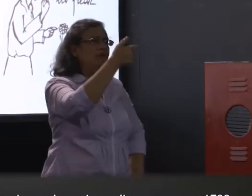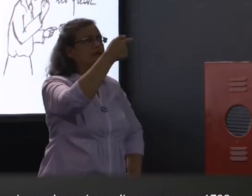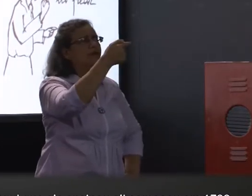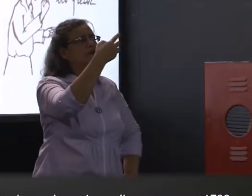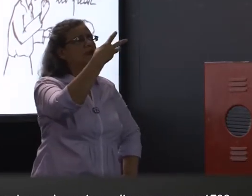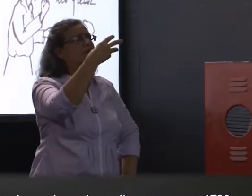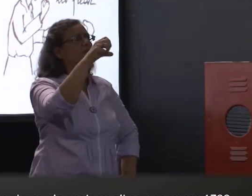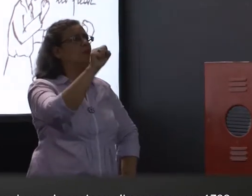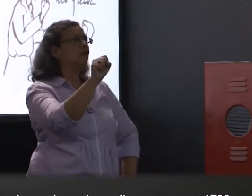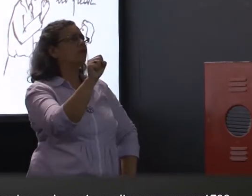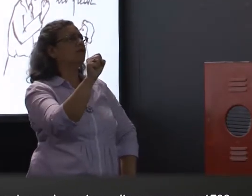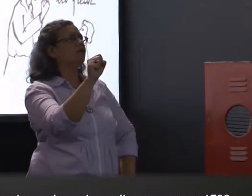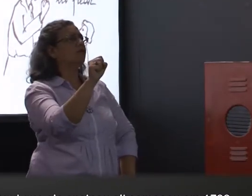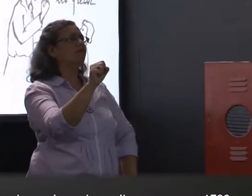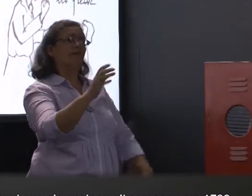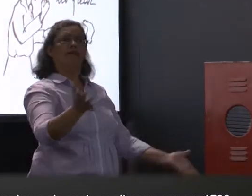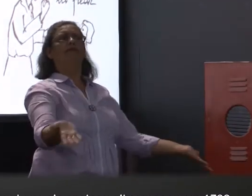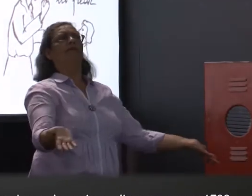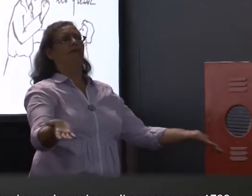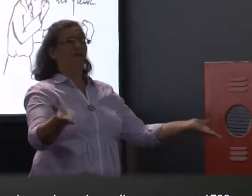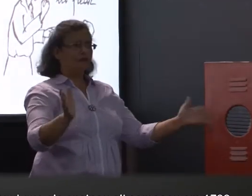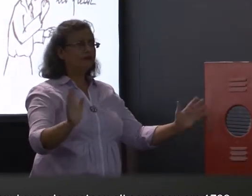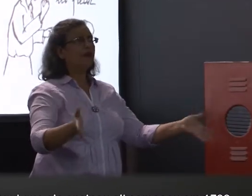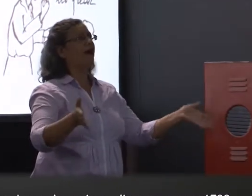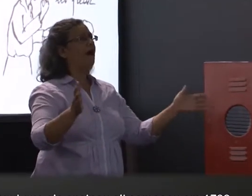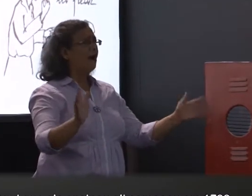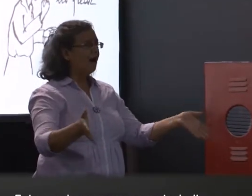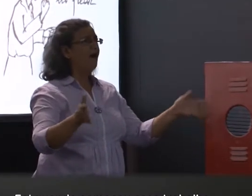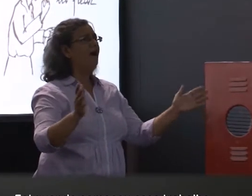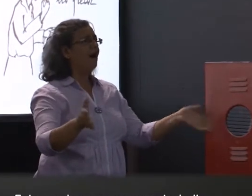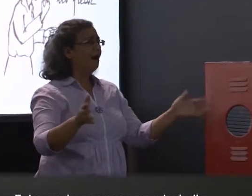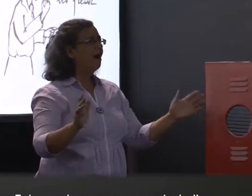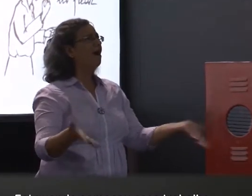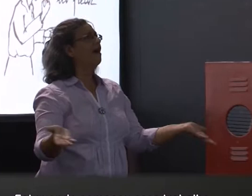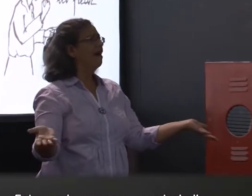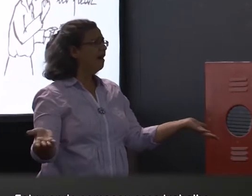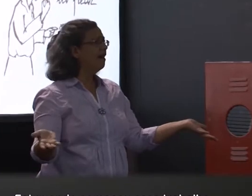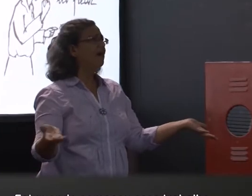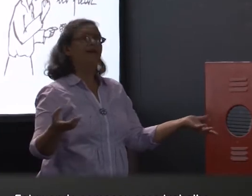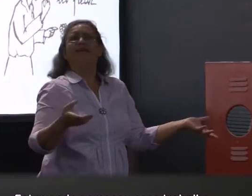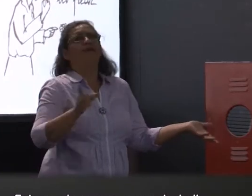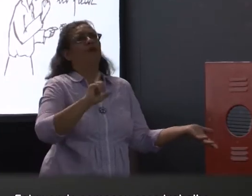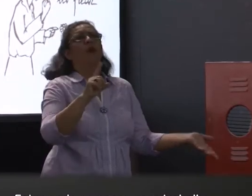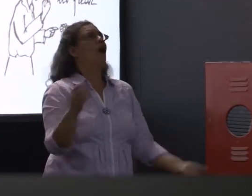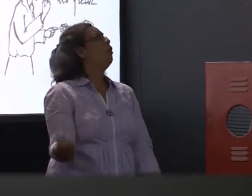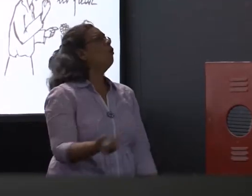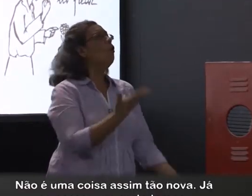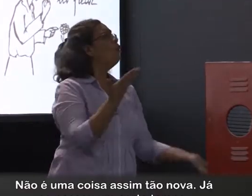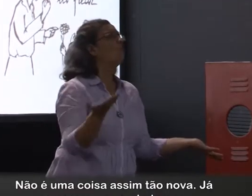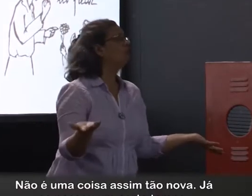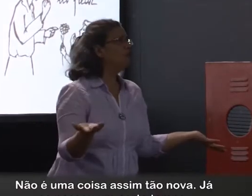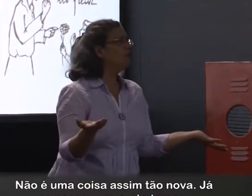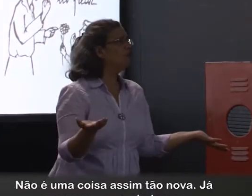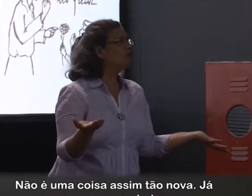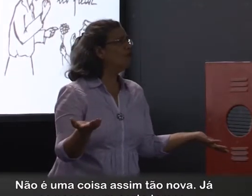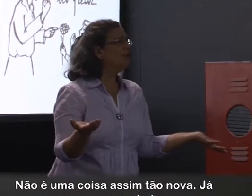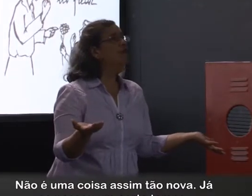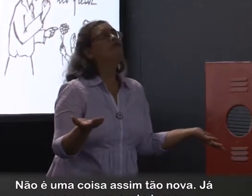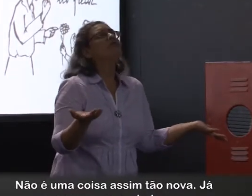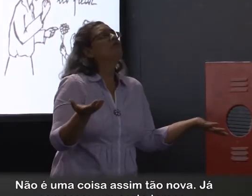ali começou em 1738. Foi quando começou esse trabalho. Não é uma coisa assim tão nova,